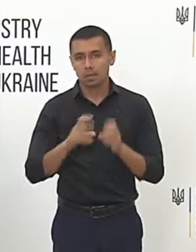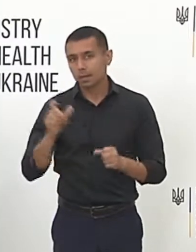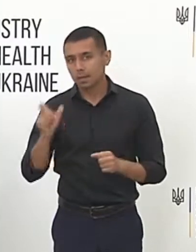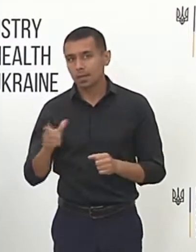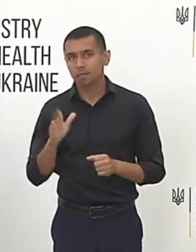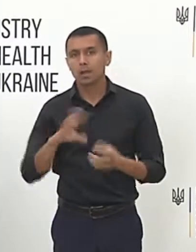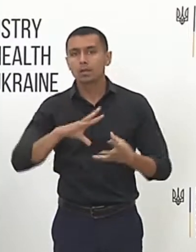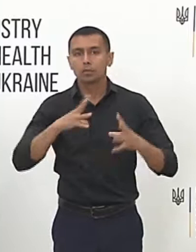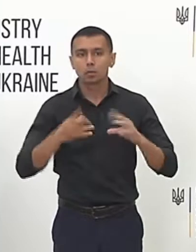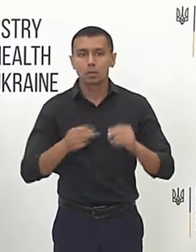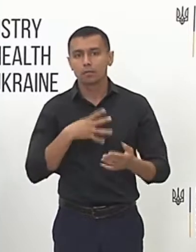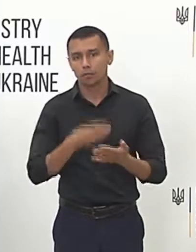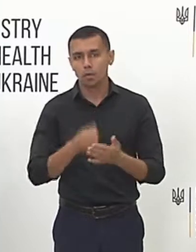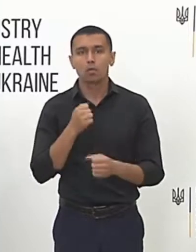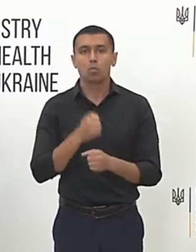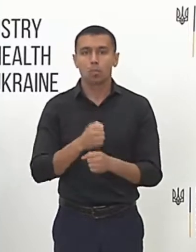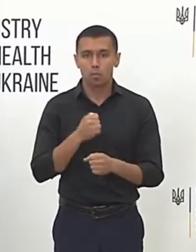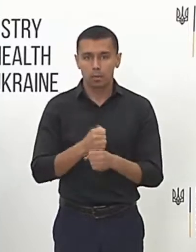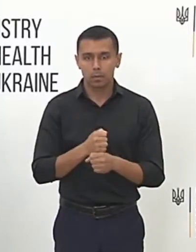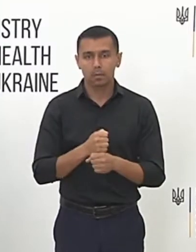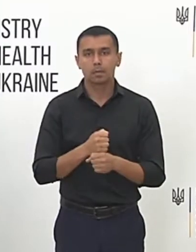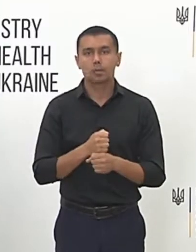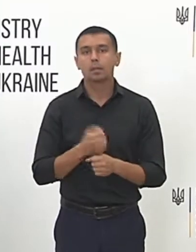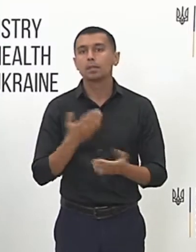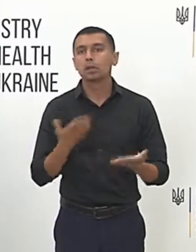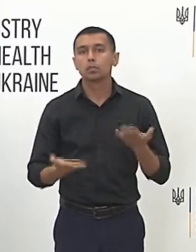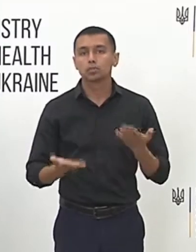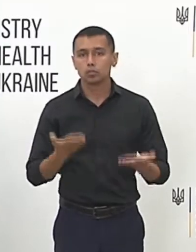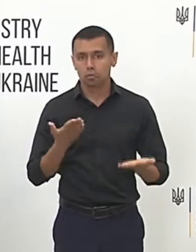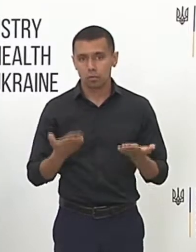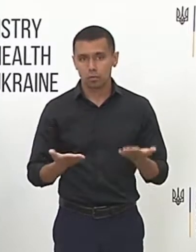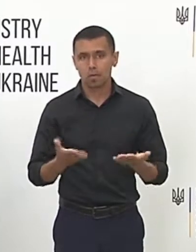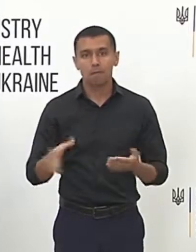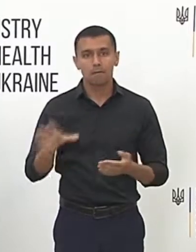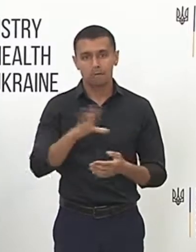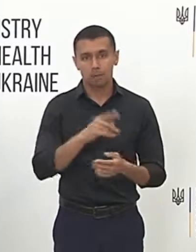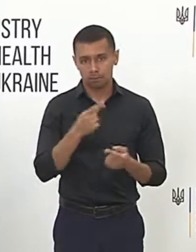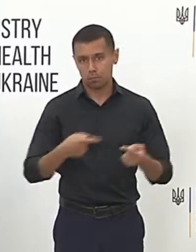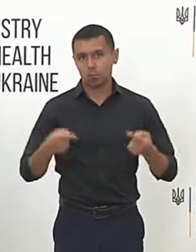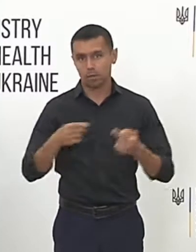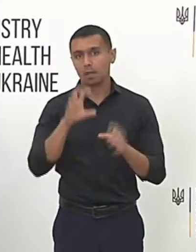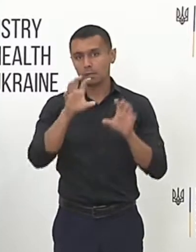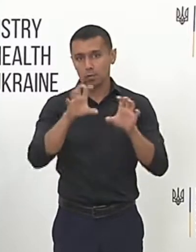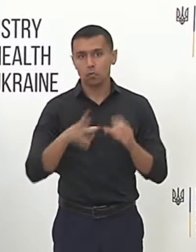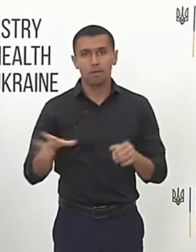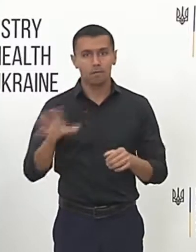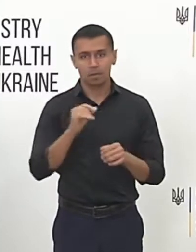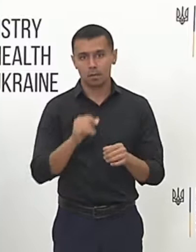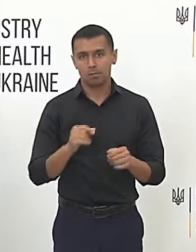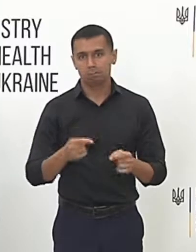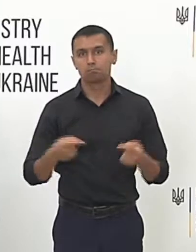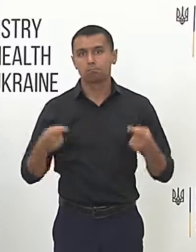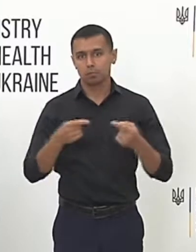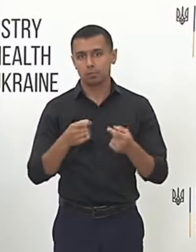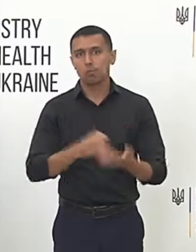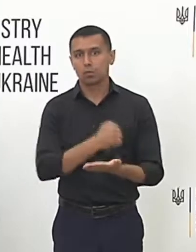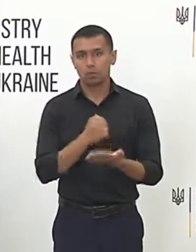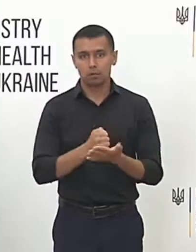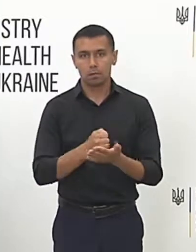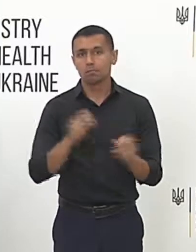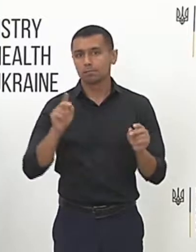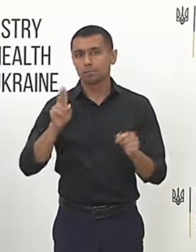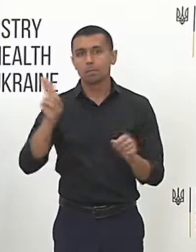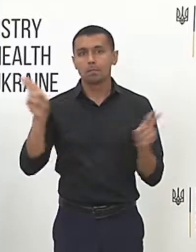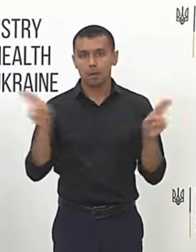дослідники в результаті своєї роботи. Якщо все відповідає закону, все відповідає встановленим